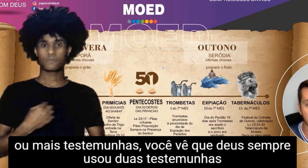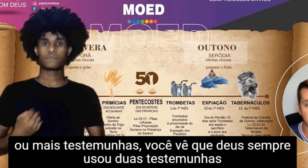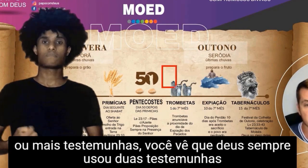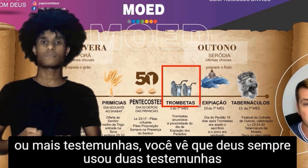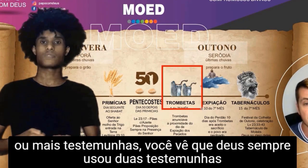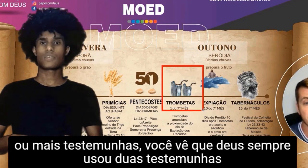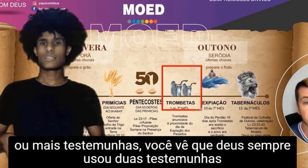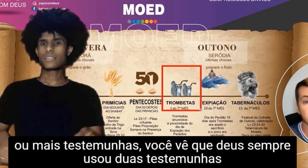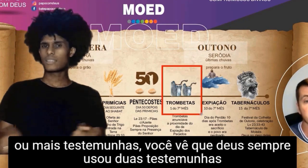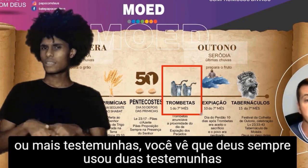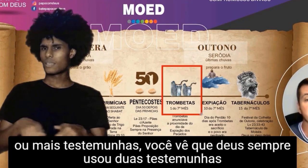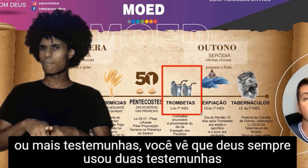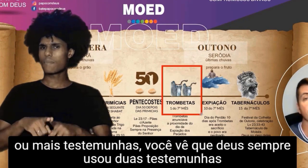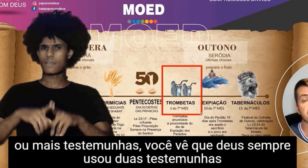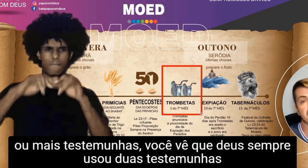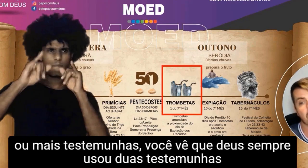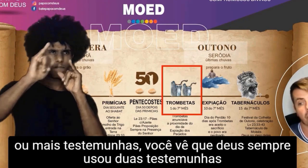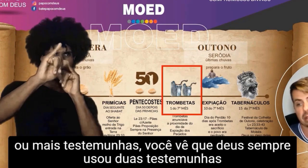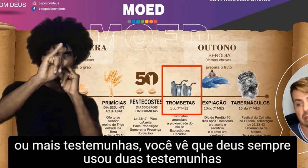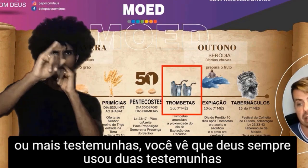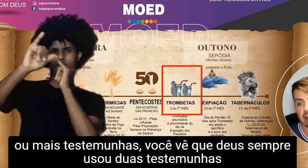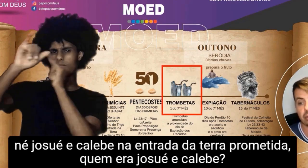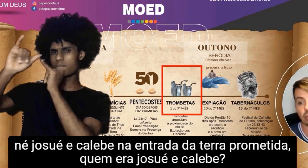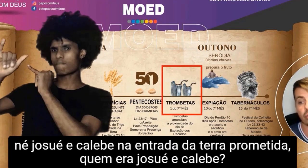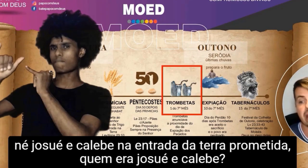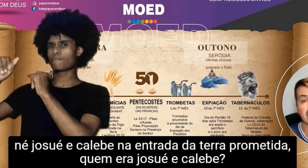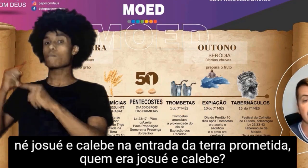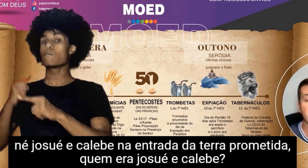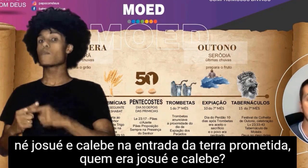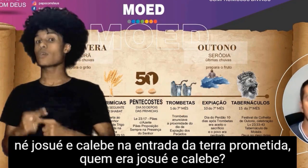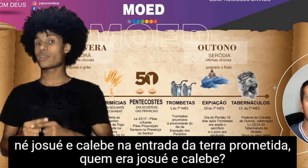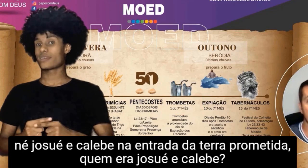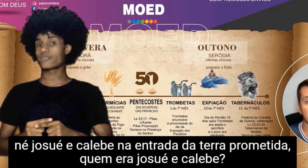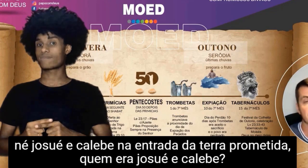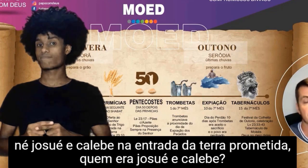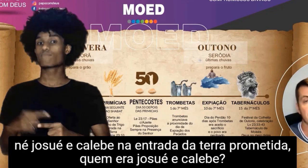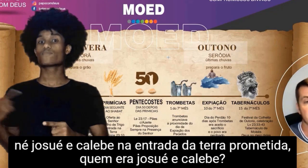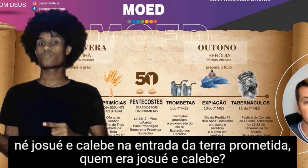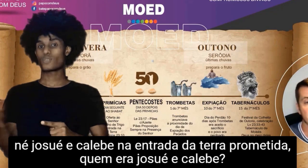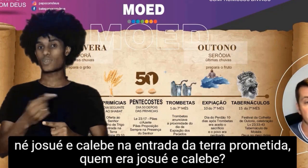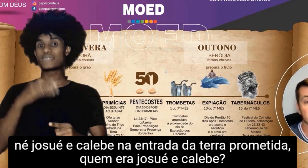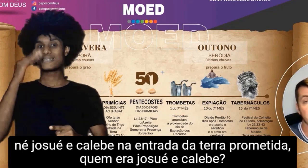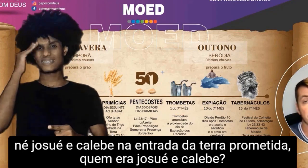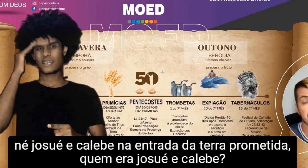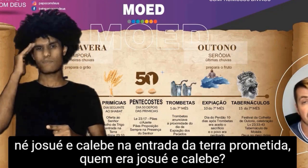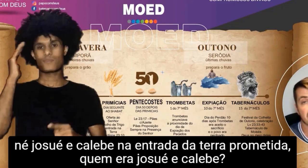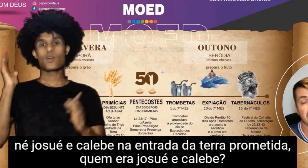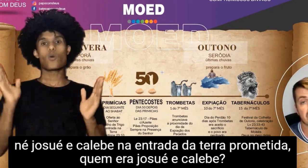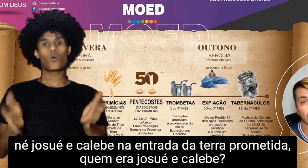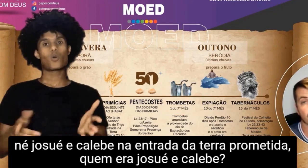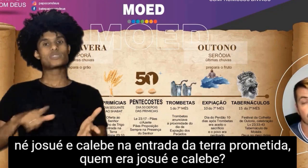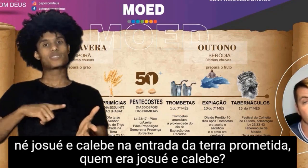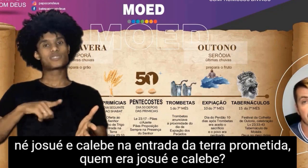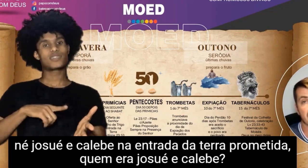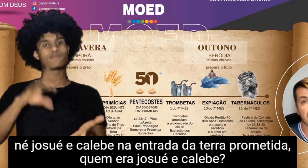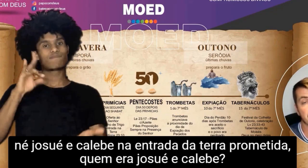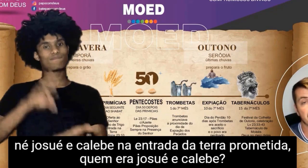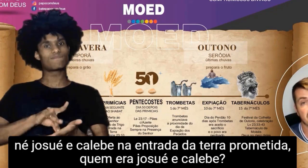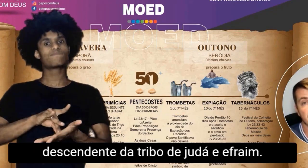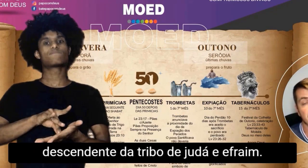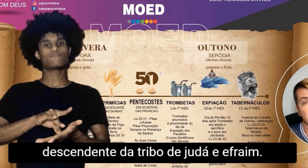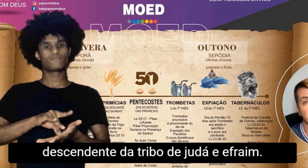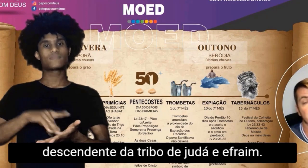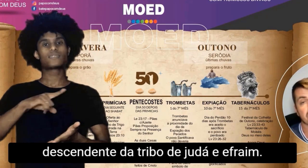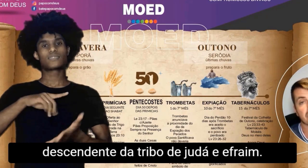mais testemunhas. Você vê que Deus sempre usou 2 testemunhas, né? Josué e Caleb na entrada da terra prometida. Quem que era Josué e